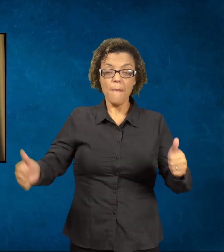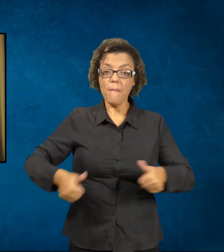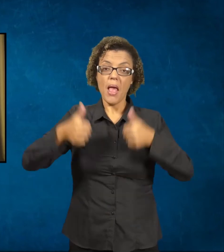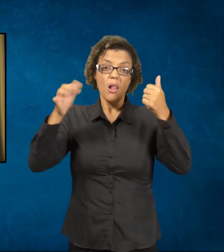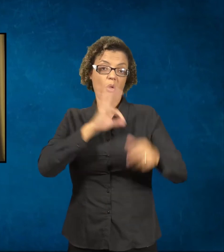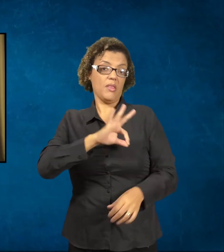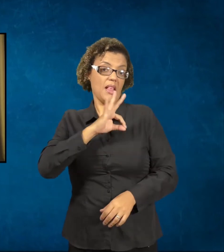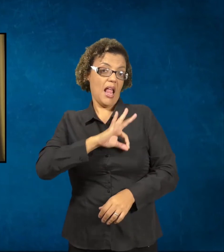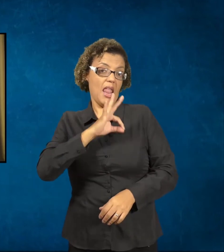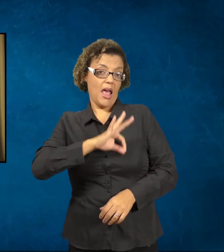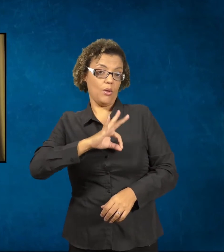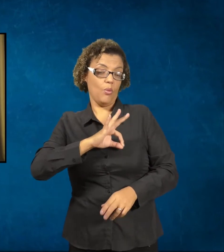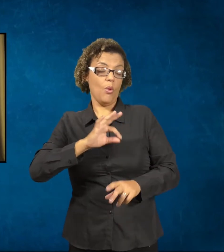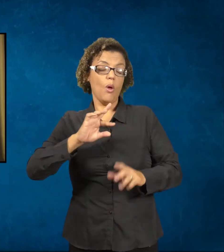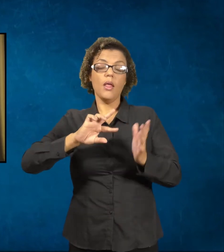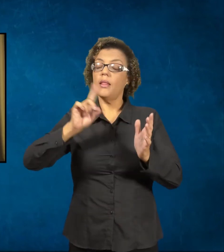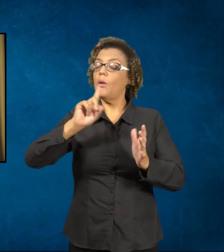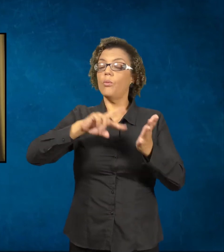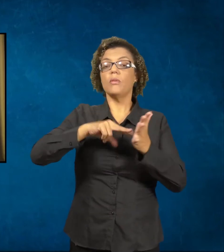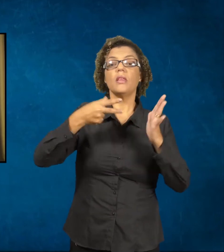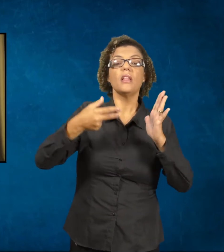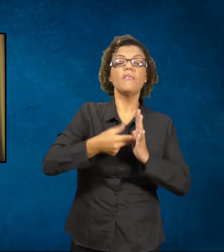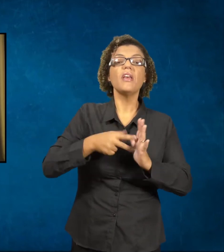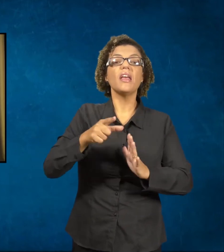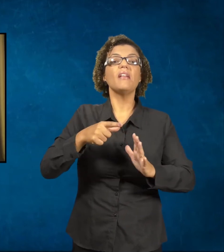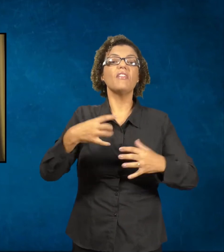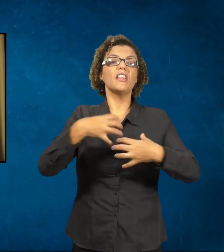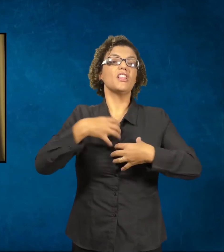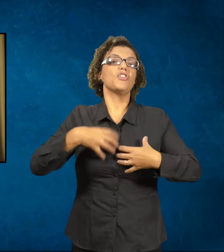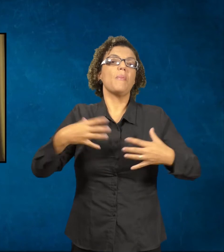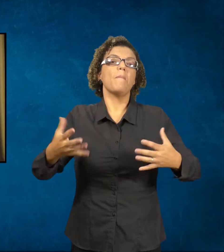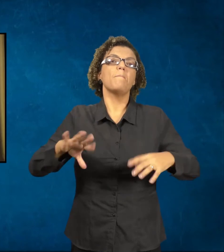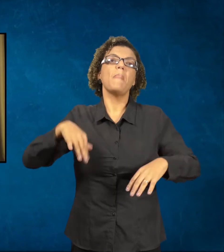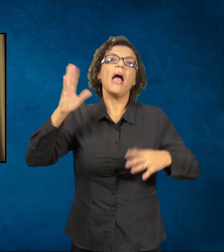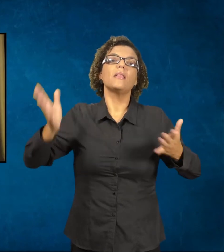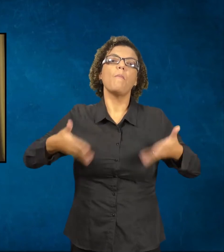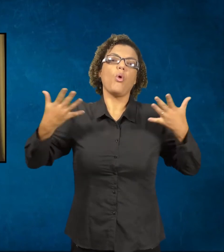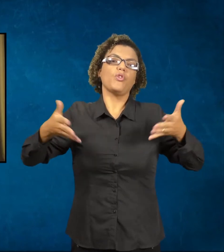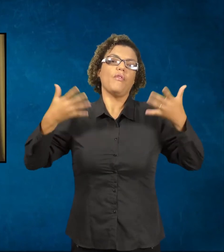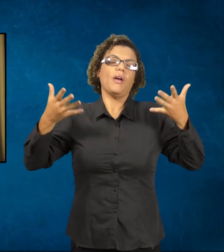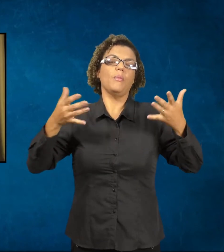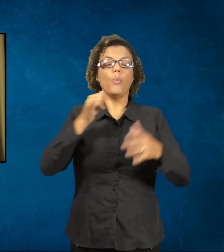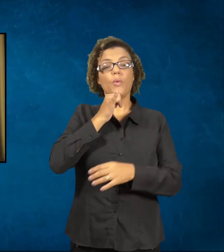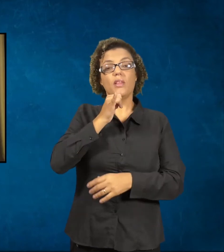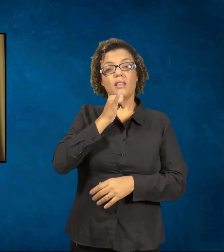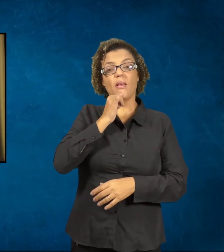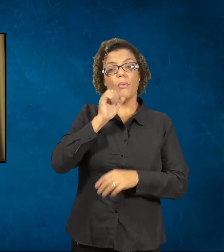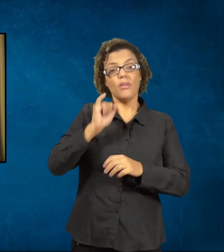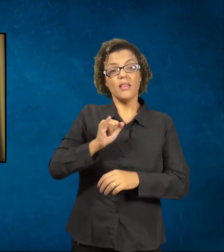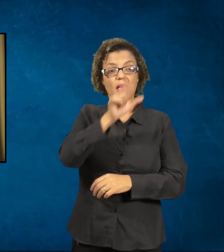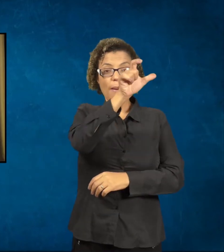motivada. Digamos que você imagine o ato de ensinar como uma coisa pesada,